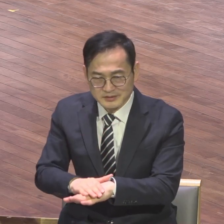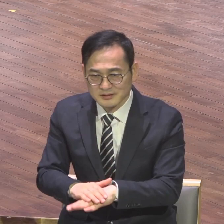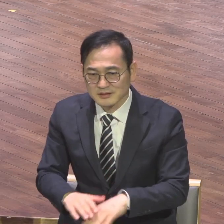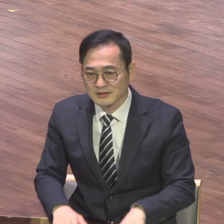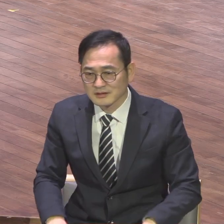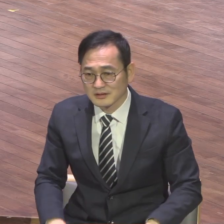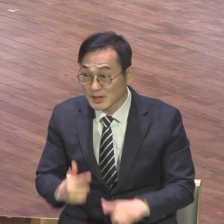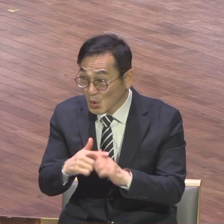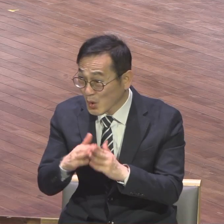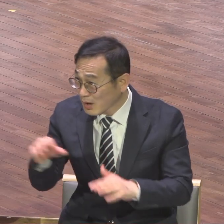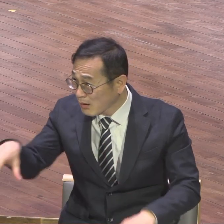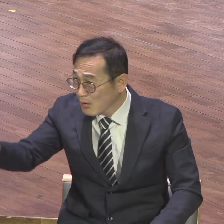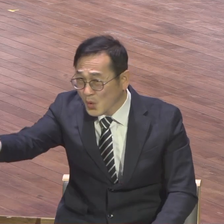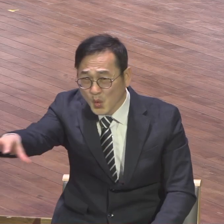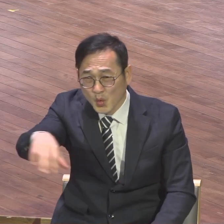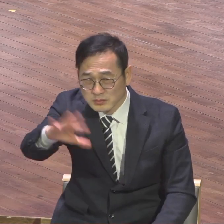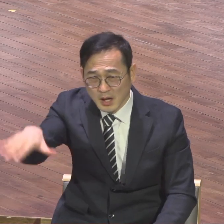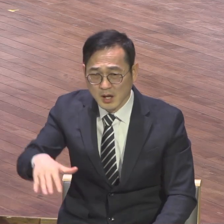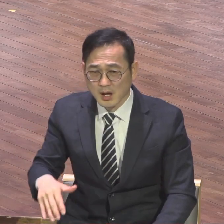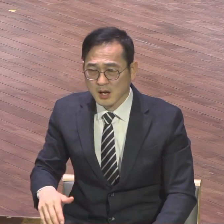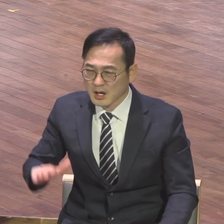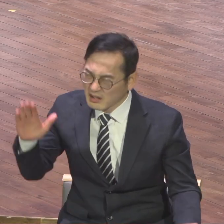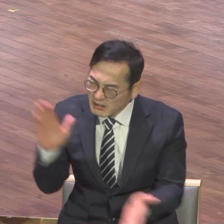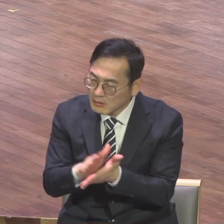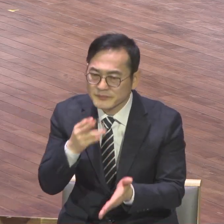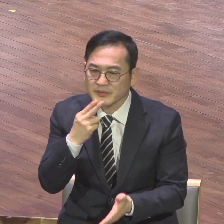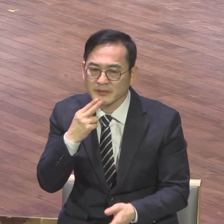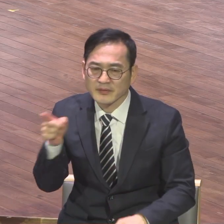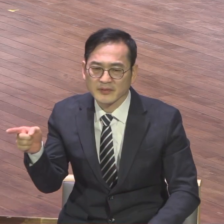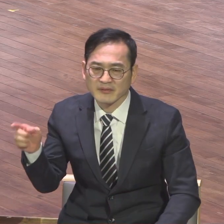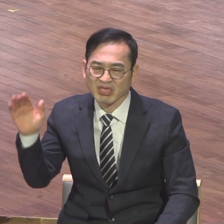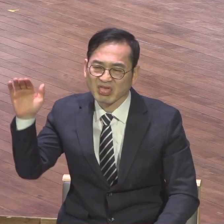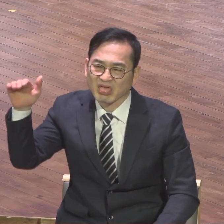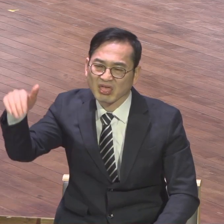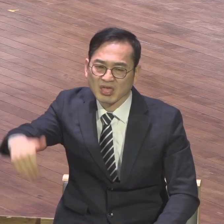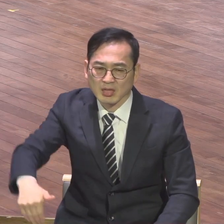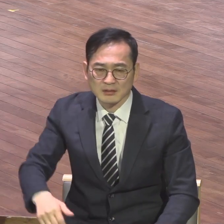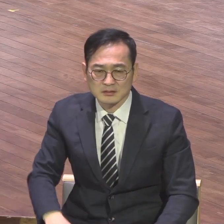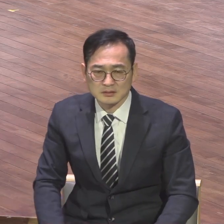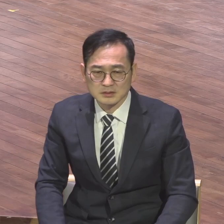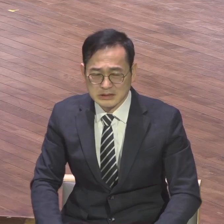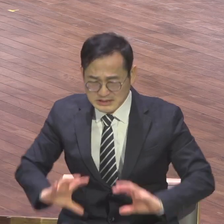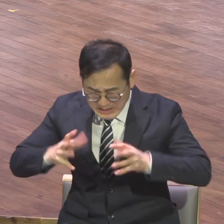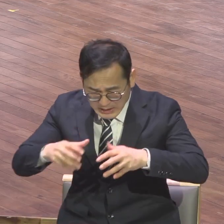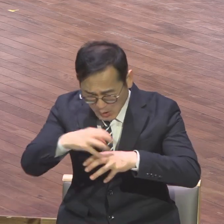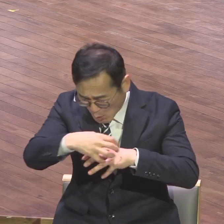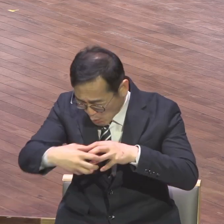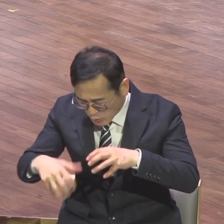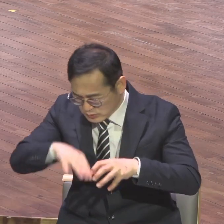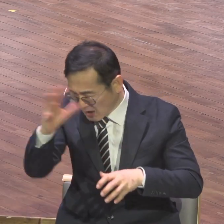그렇게 되어버렸어요. 그럼 교회 아무 힘 없어요. 한국교회, 세계교회 다 힘 없어요.